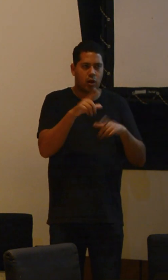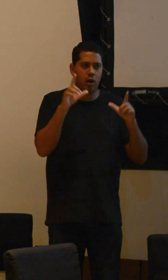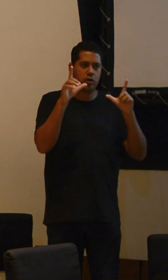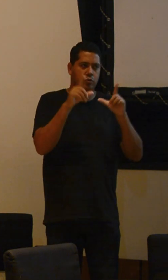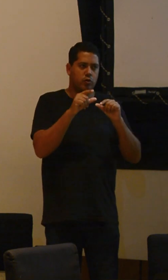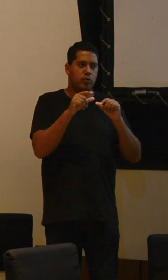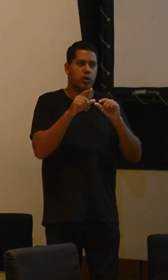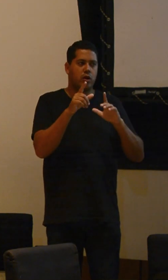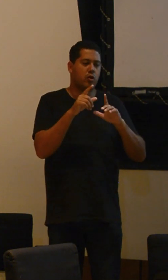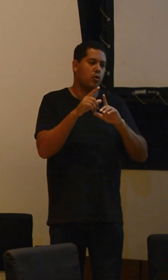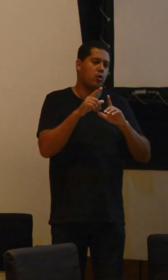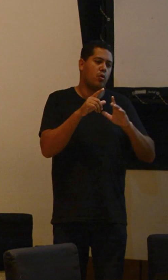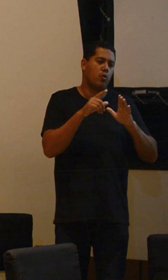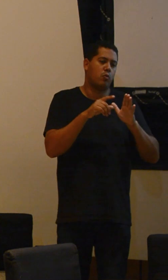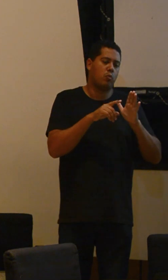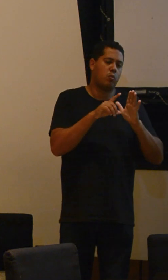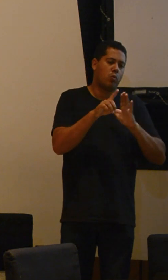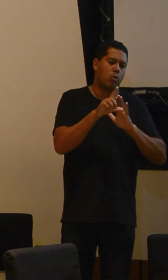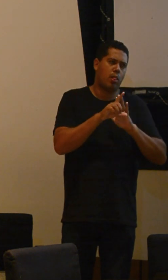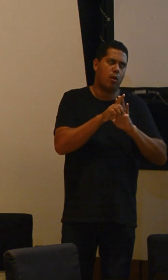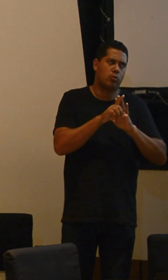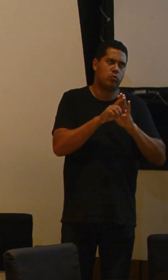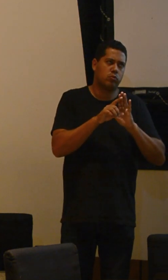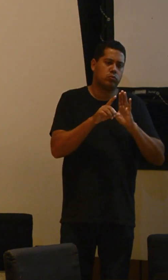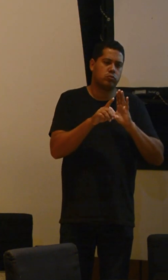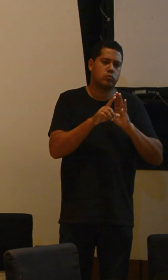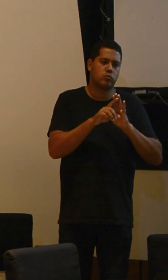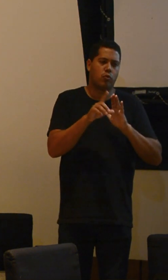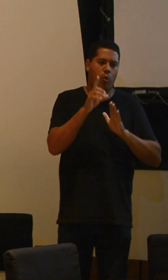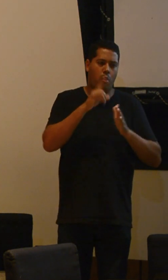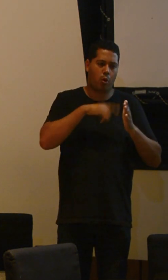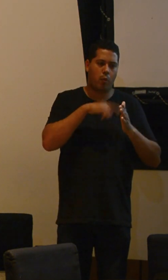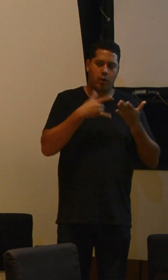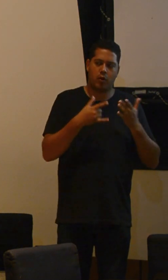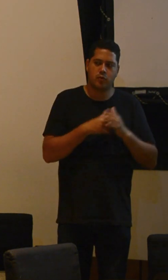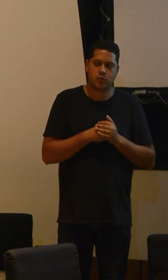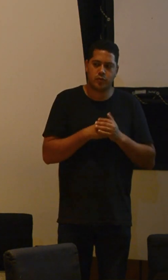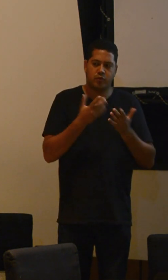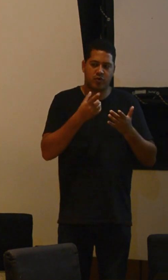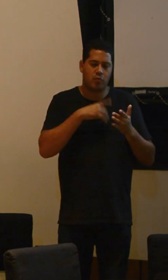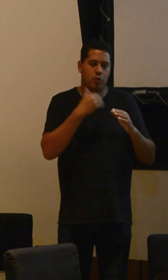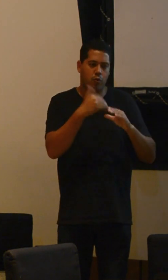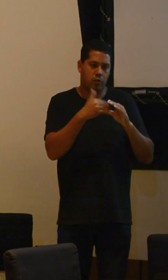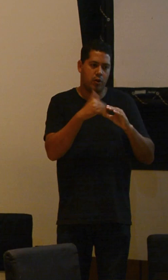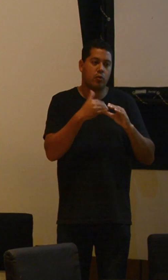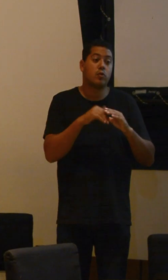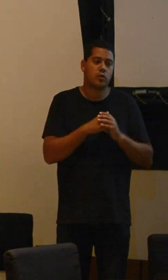laudo audiológico. Certo? Então, eu agradeço a atenção de vocês, está aqui meu e-mail, se alguém tiver alguma dúvida. Muito